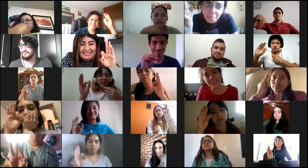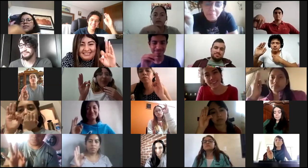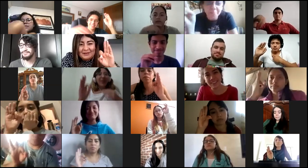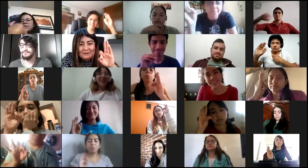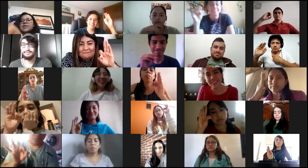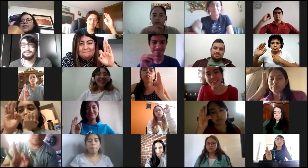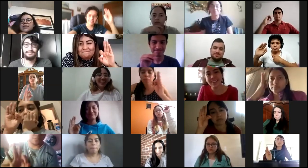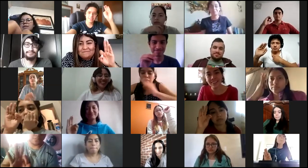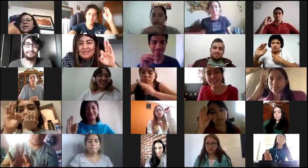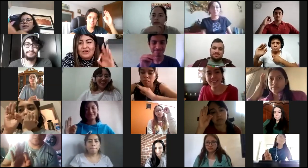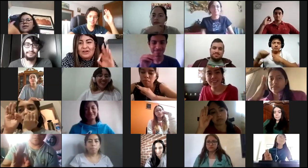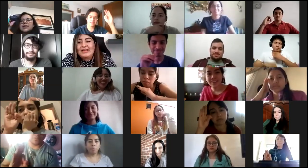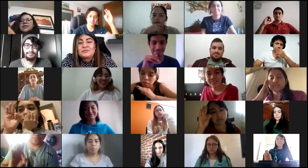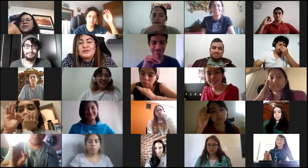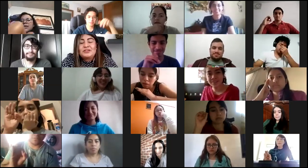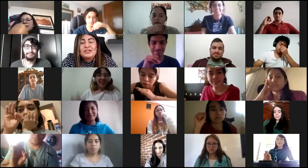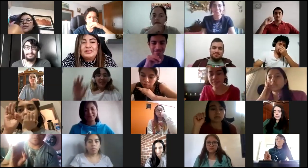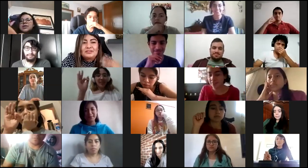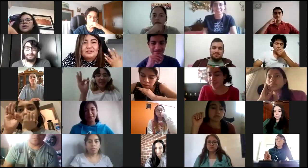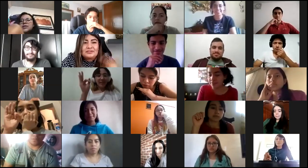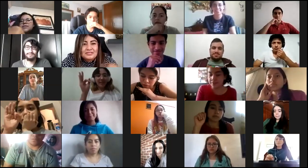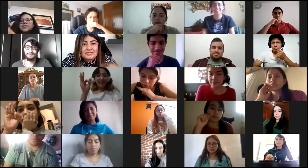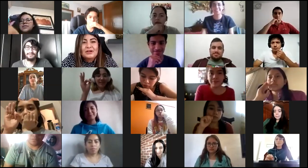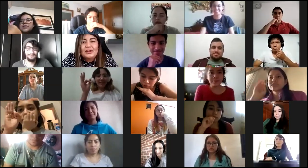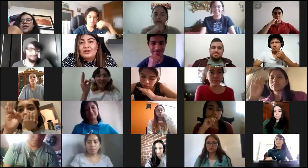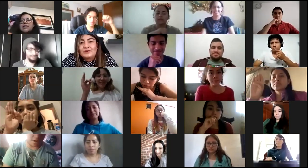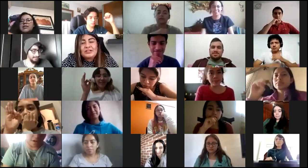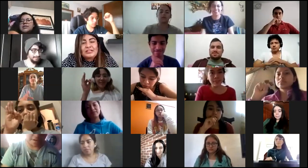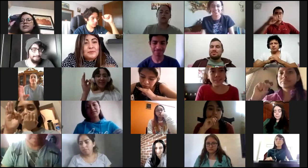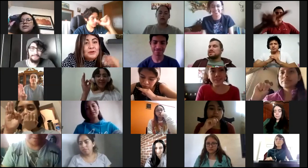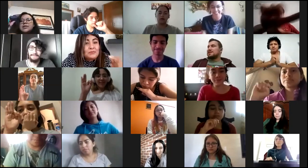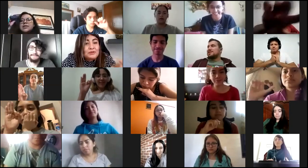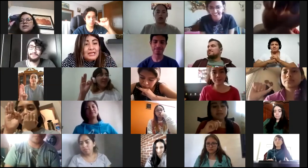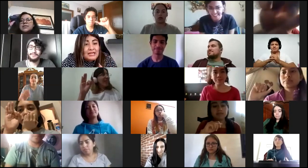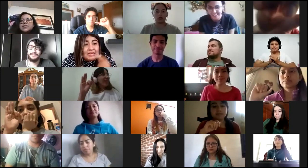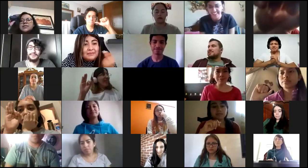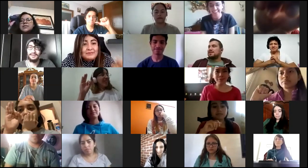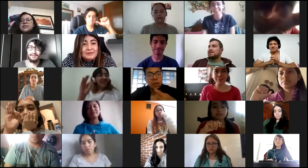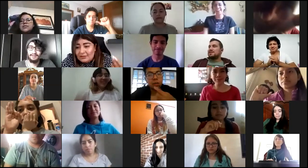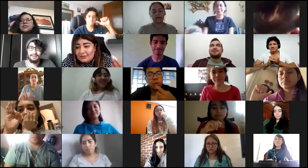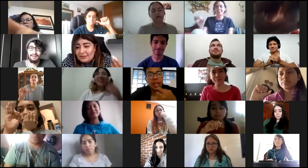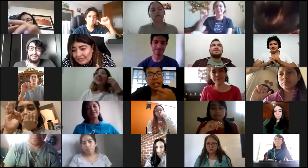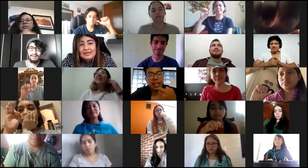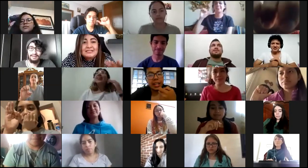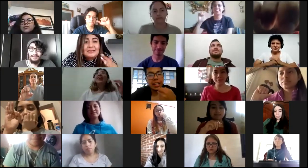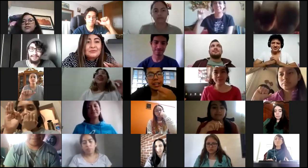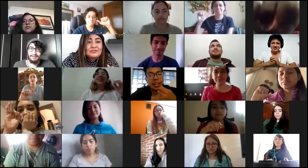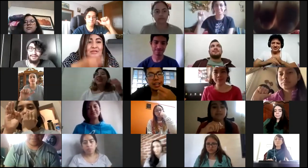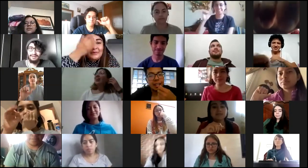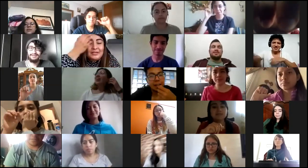ok, gracias. Ok, los veo solitos. Ay, se me cierro. Los veo solitos, pero vamos a darle más velocidad, ¿vale? Estamos a buen tiempo porque todavía voy a